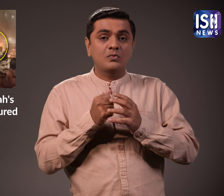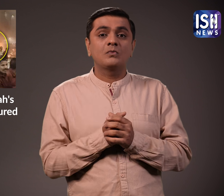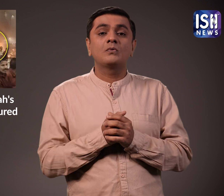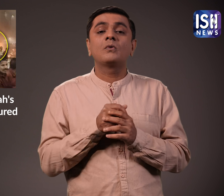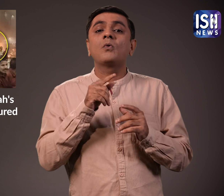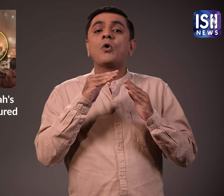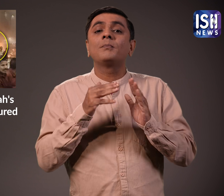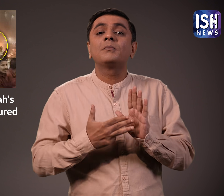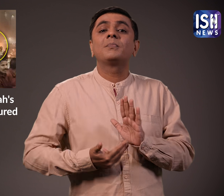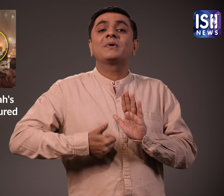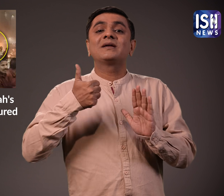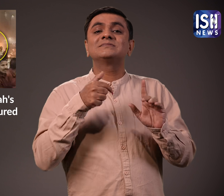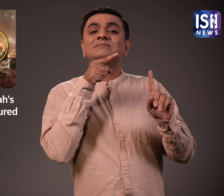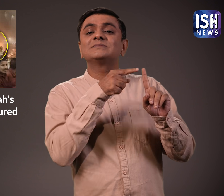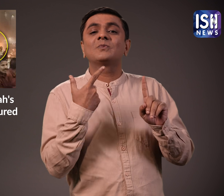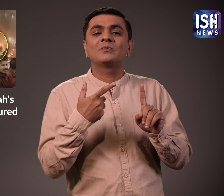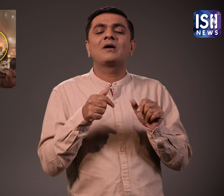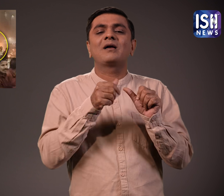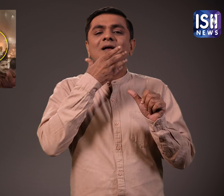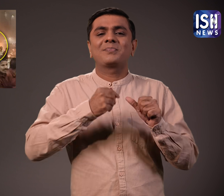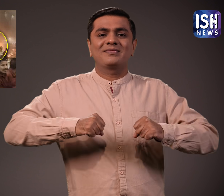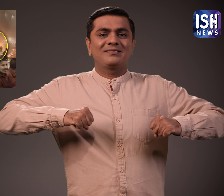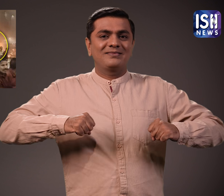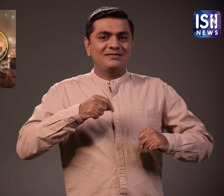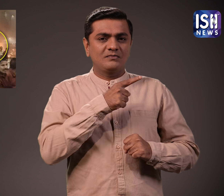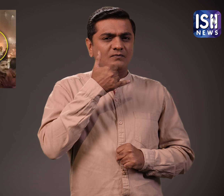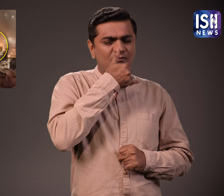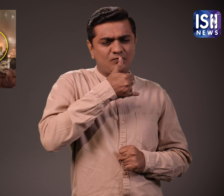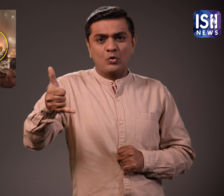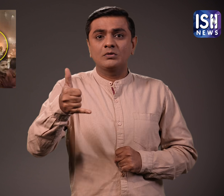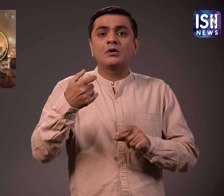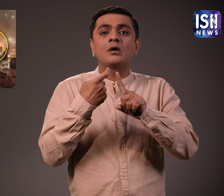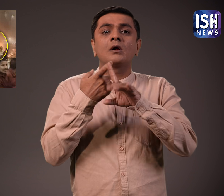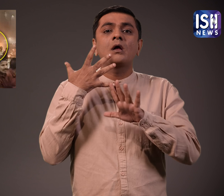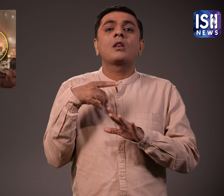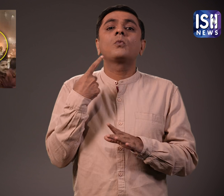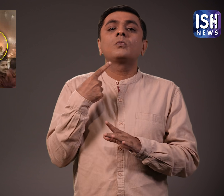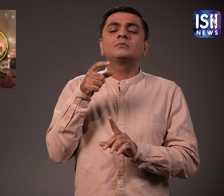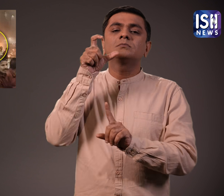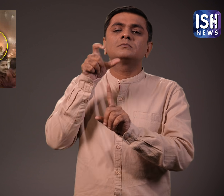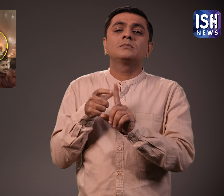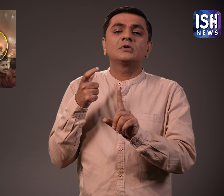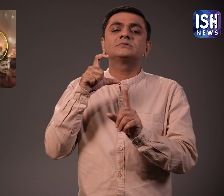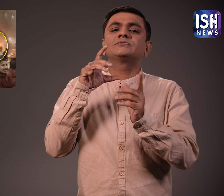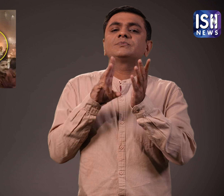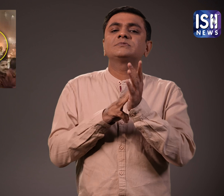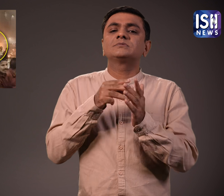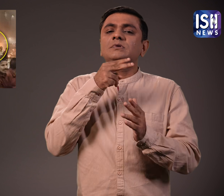ग्रुह मंत्री अमिद शा ने स्तिती का जायजा लेने के लिए केरल के मुख्य मंत्री पिनराई